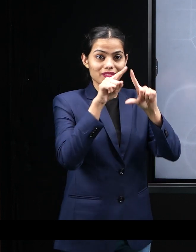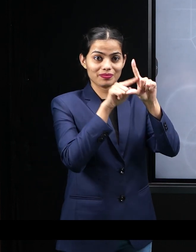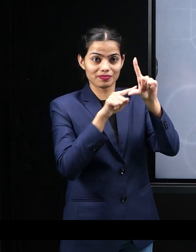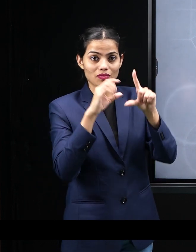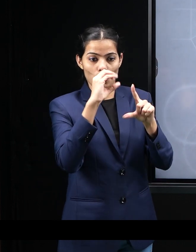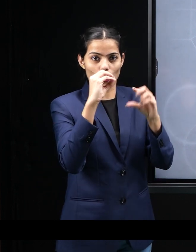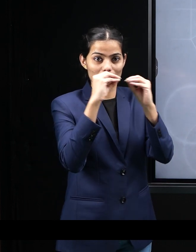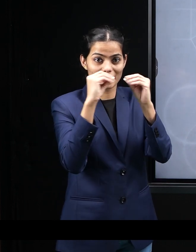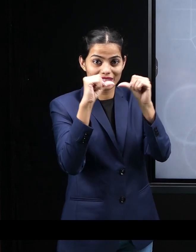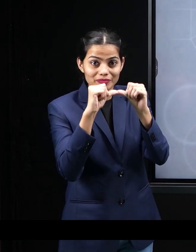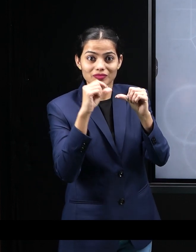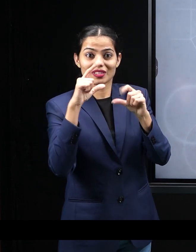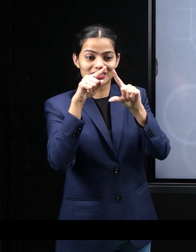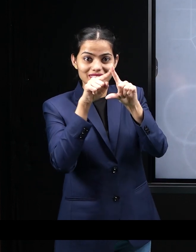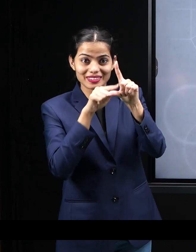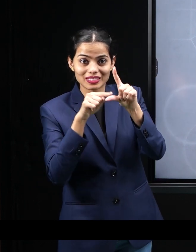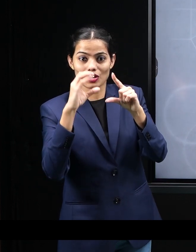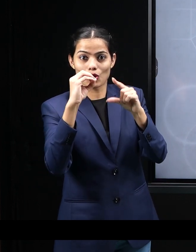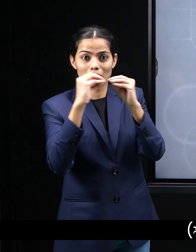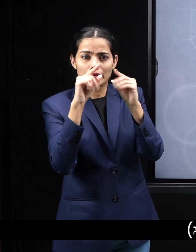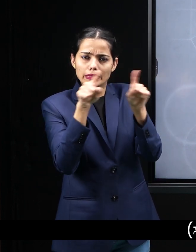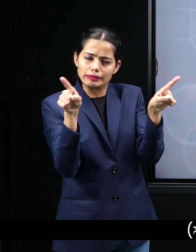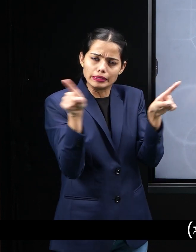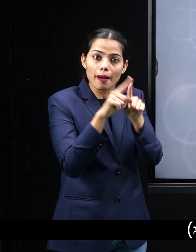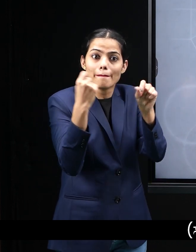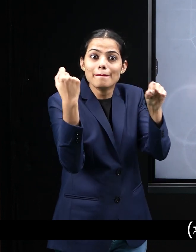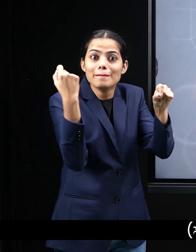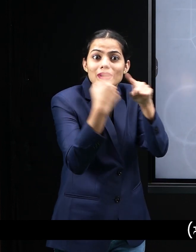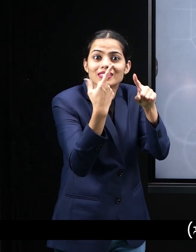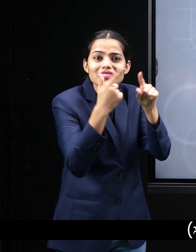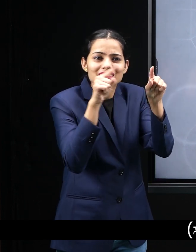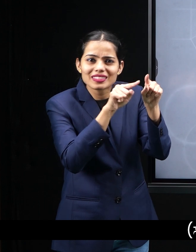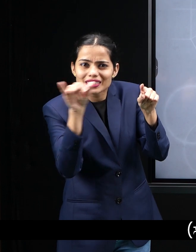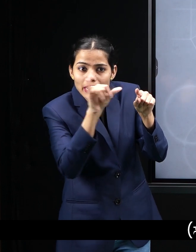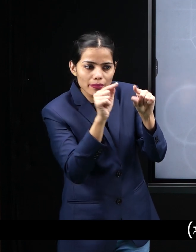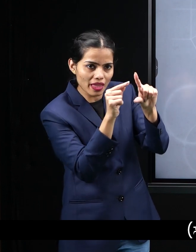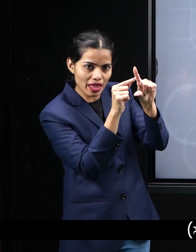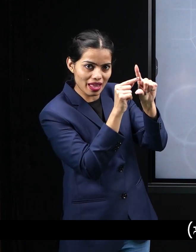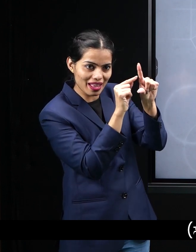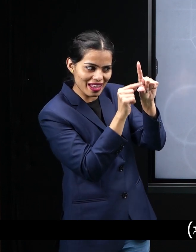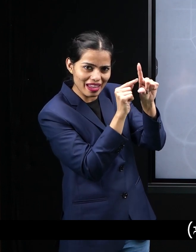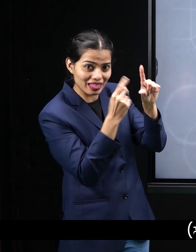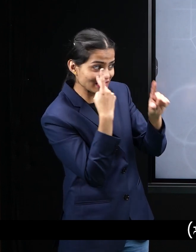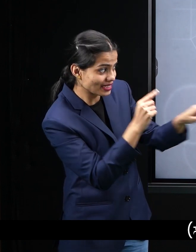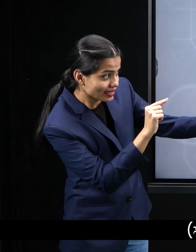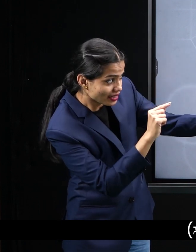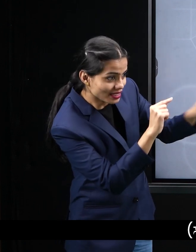ಆಂಗಲ್ ಒಬಿಎ ಆಂಗಲ್ ಒಬಿಸಿ ಸಮಾನ ತ್ರಿಕೋನಗಳ ಆಯಾ ಕೋನಗಳು.